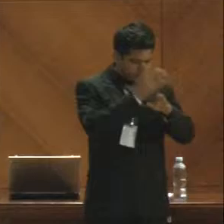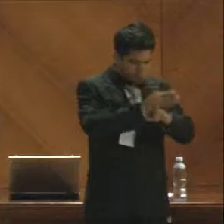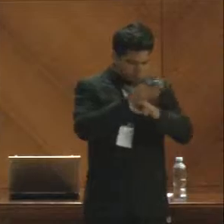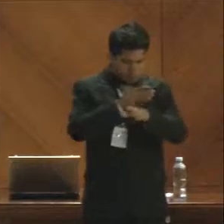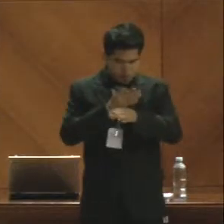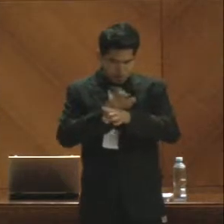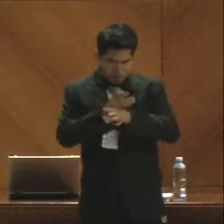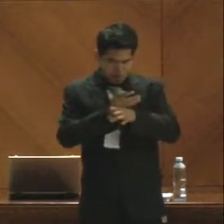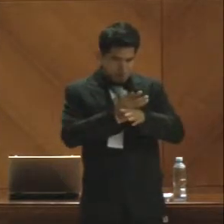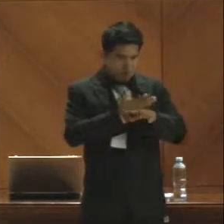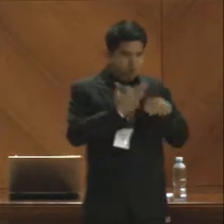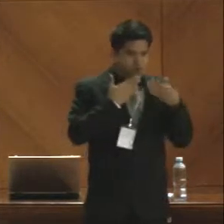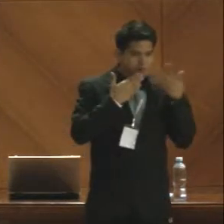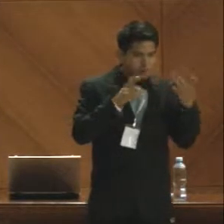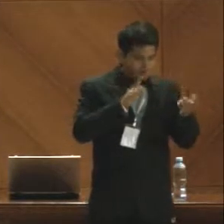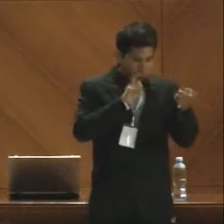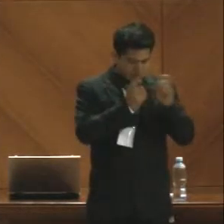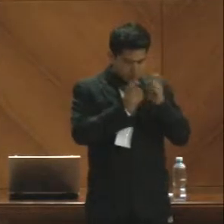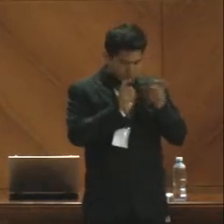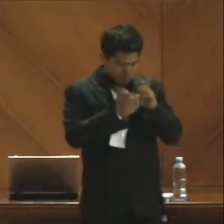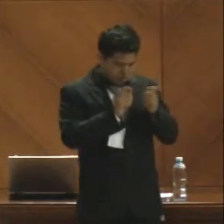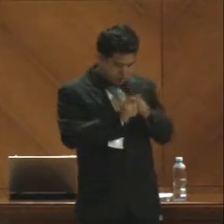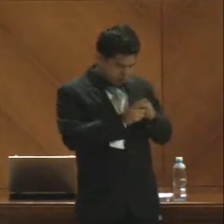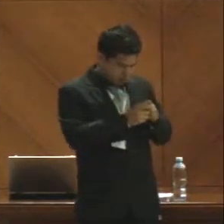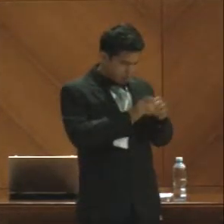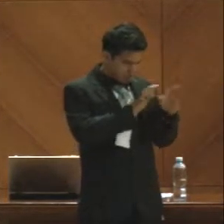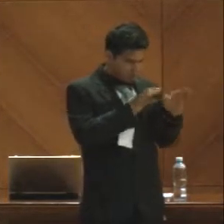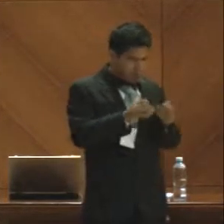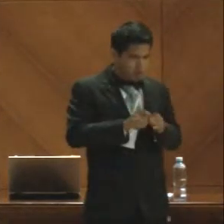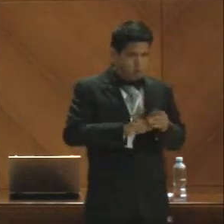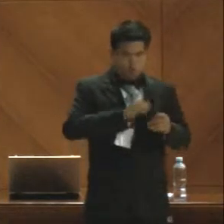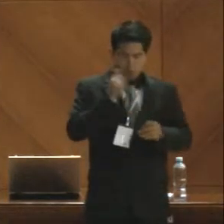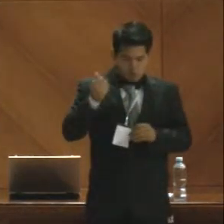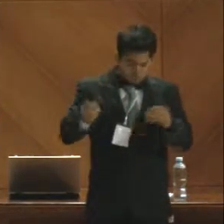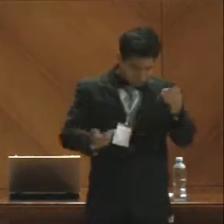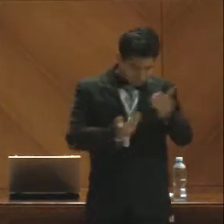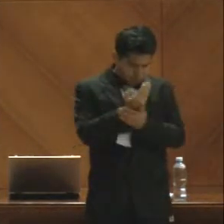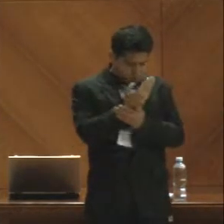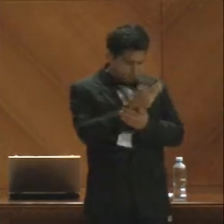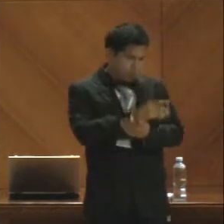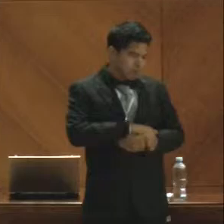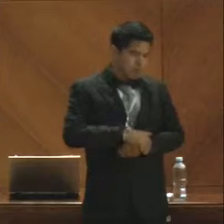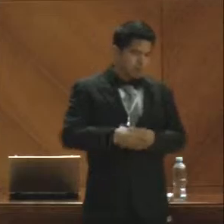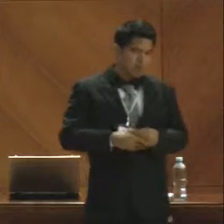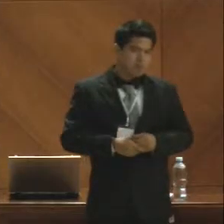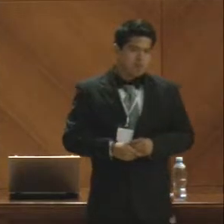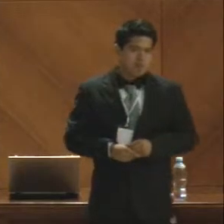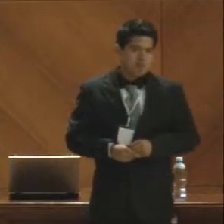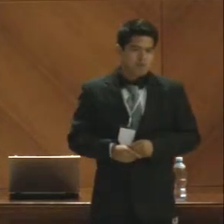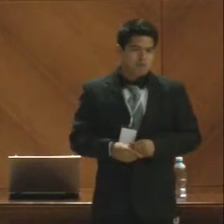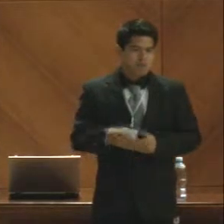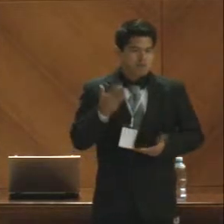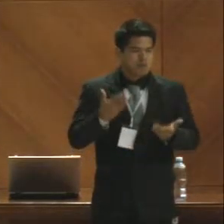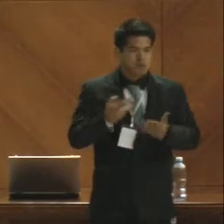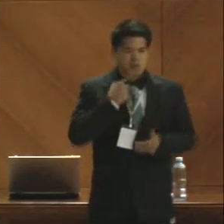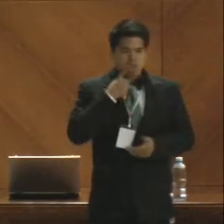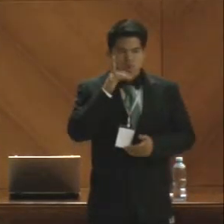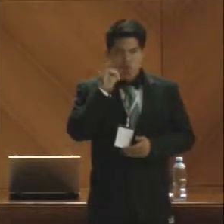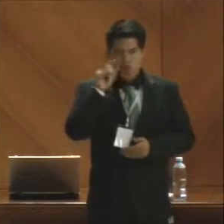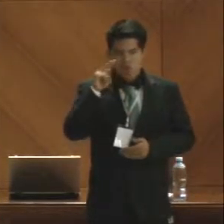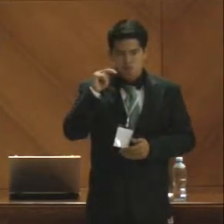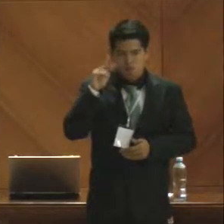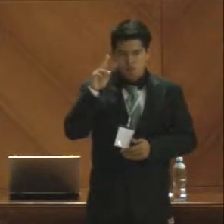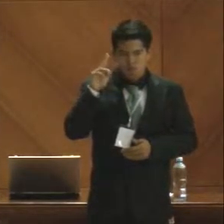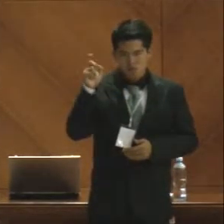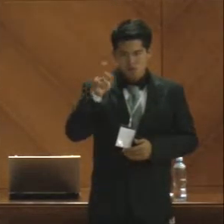solucionan corrigiendo las fallas de seguridad, no instalando otro software en la máquina. En esos sistemas Windows, uno tiene que instalar un